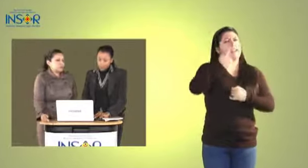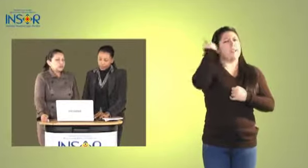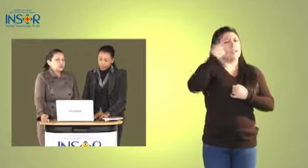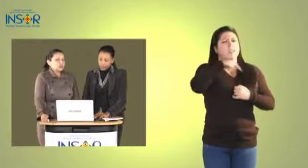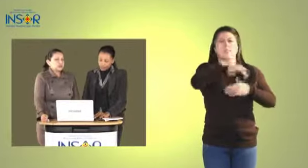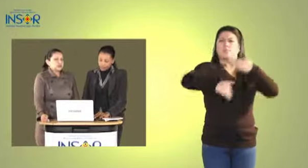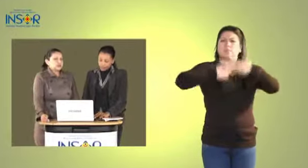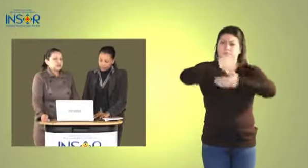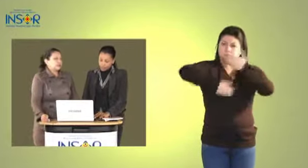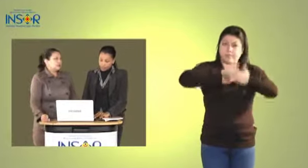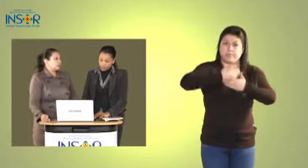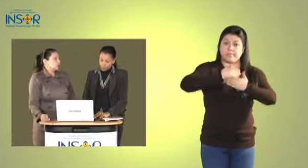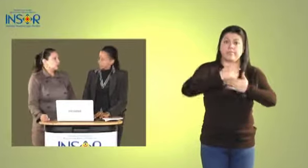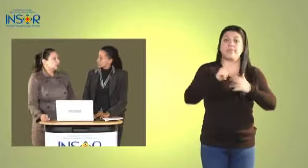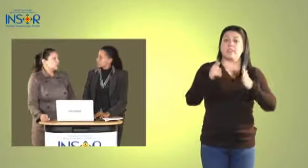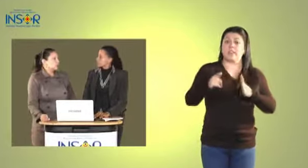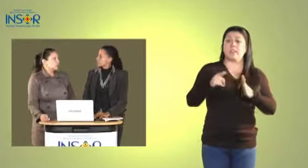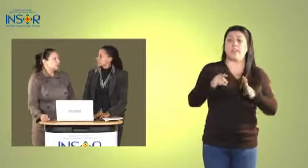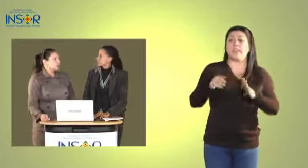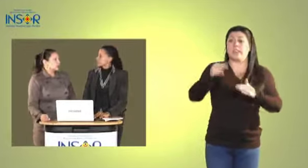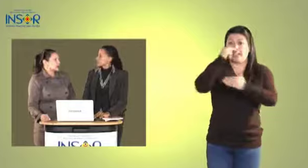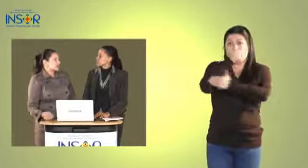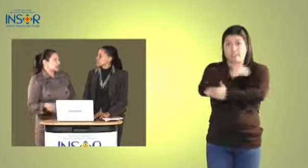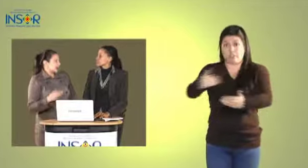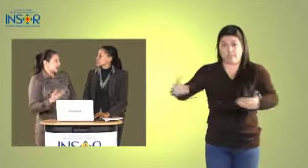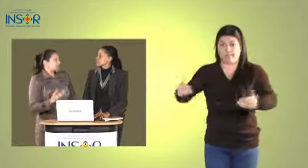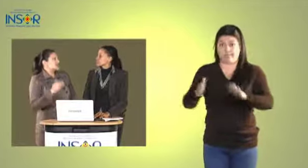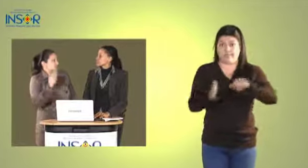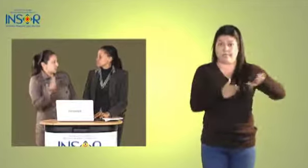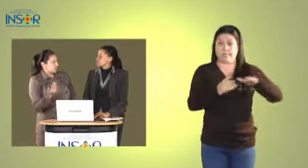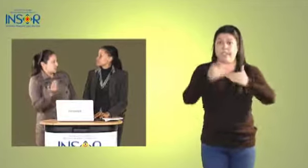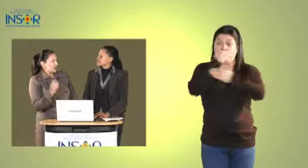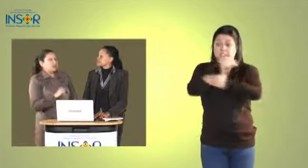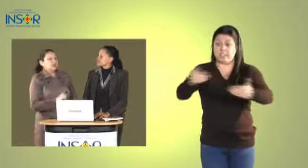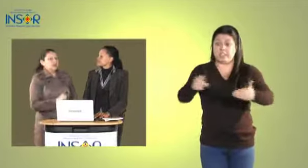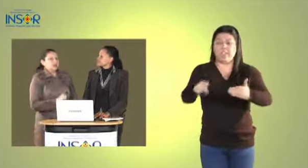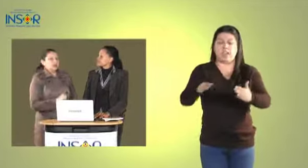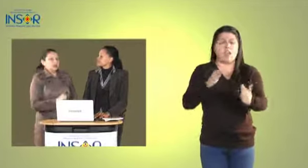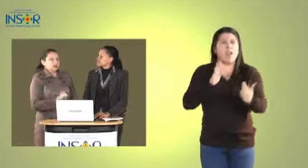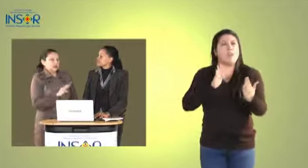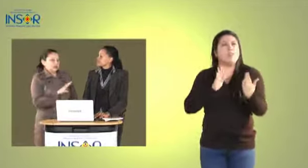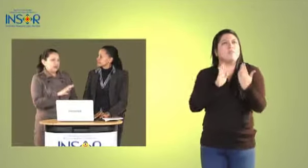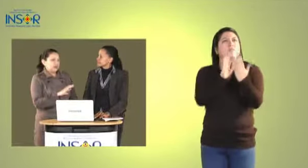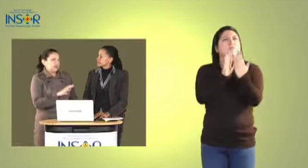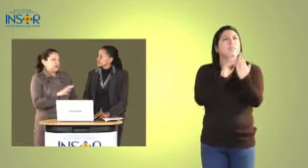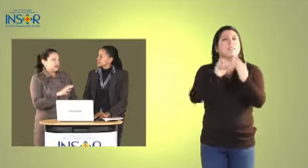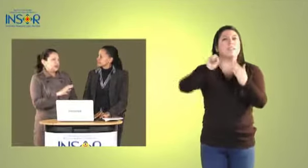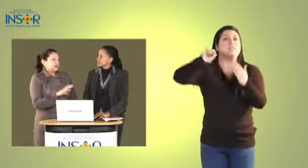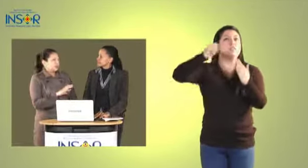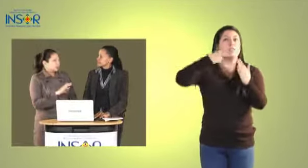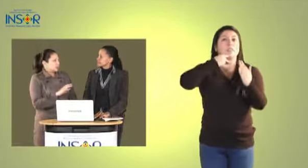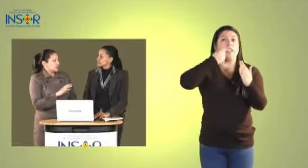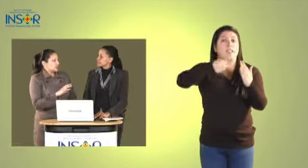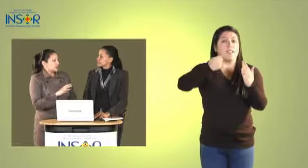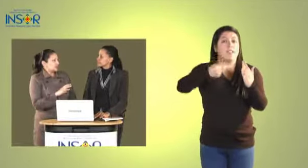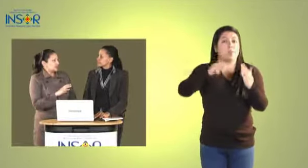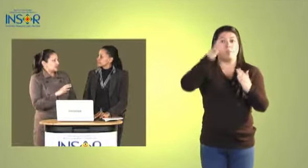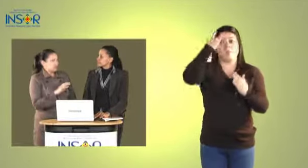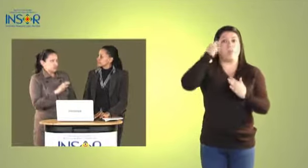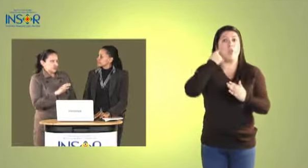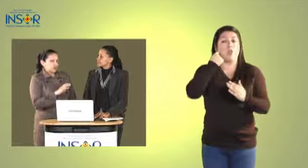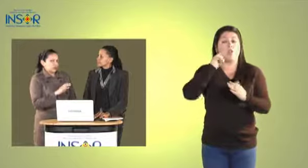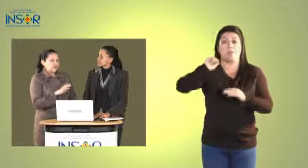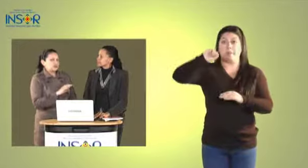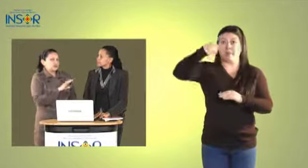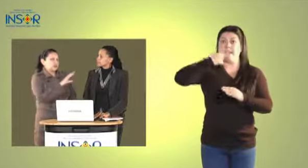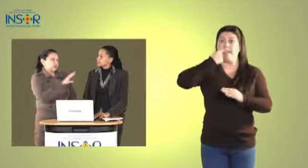proceso. Cuando se está trabajando con los niños, cuando ellos están acercando a esa segunda lengua, porque la primera es su lengua de señas, en